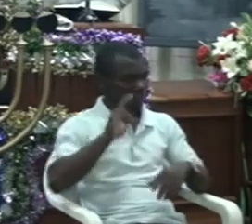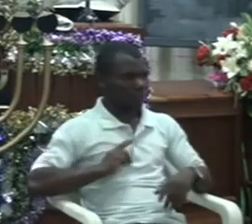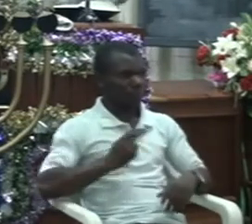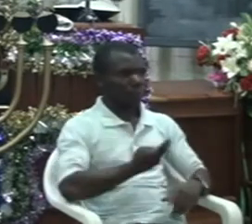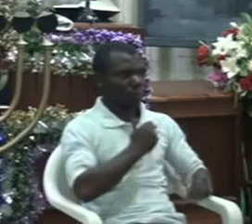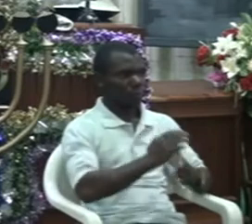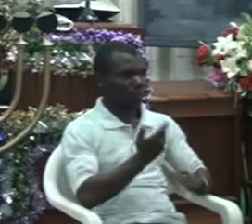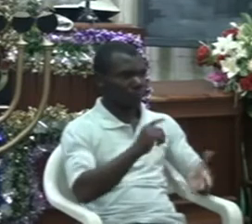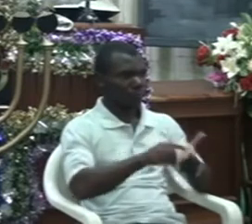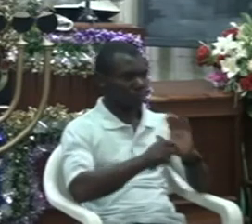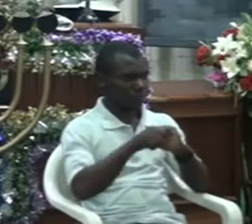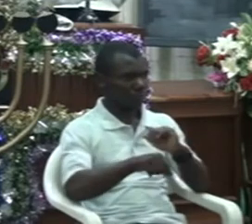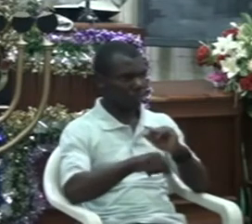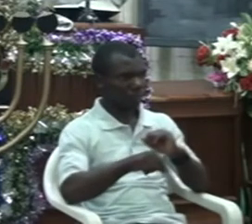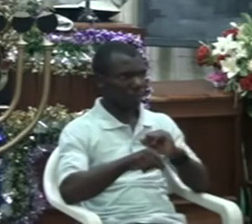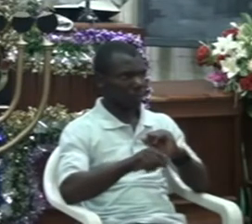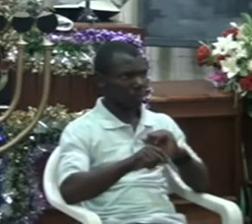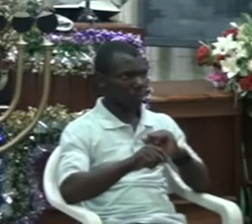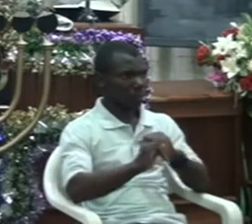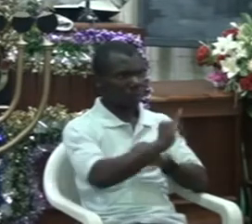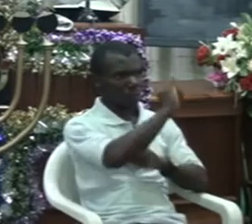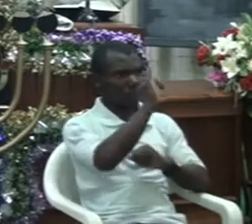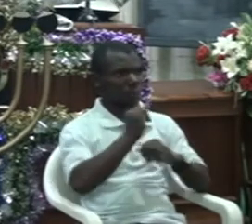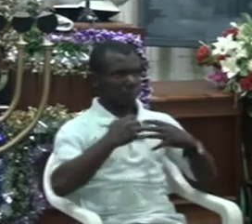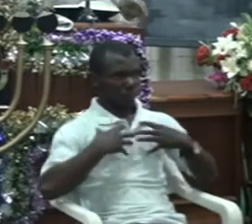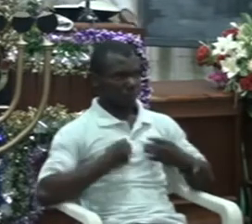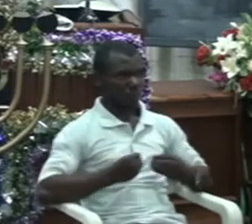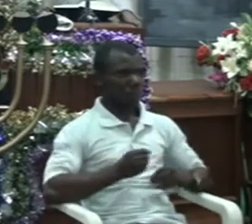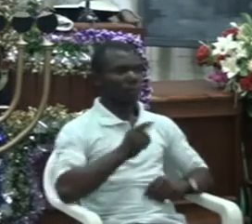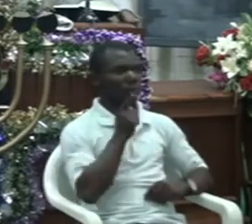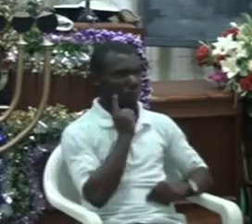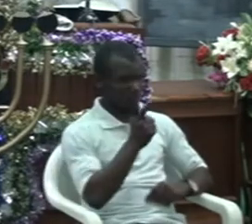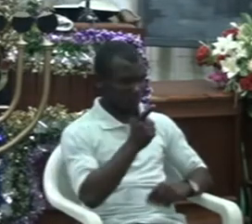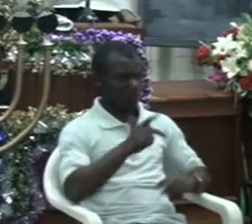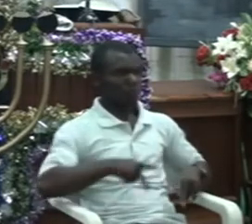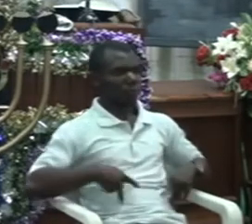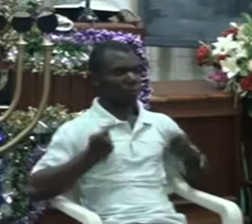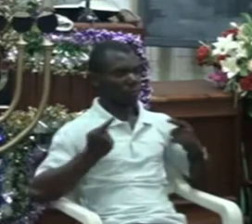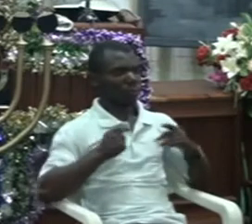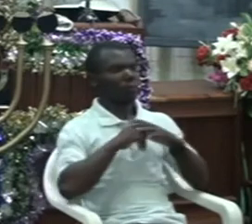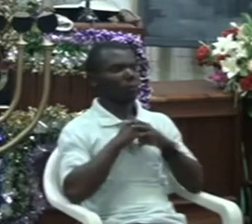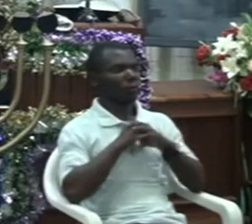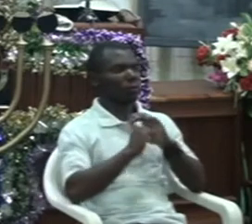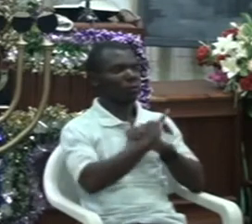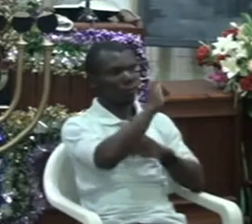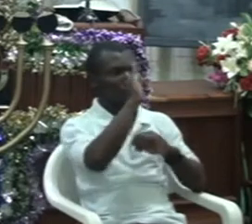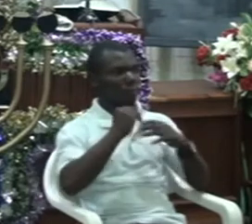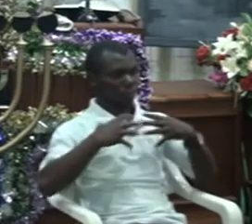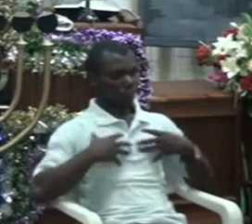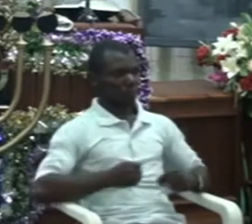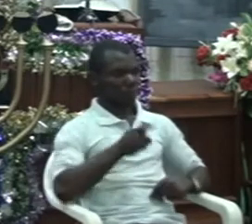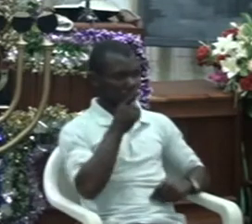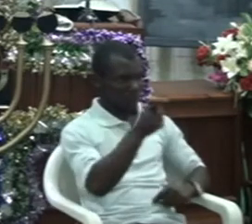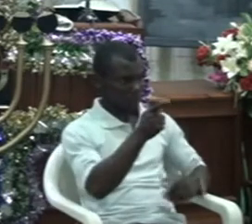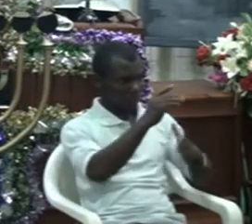foi. Nikusema. Ça veut dire. Mina kubali maisha yako. J'approuve, j'agrée ta vie. Mina kubali imani